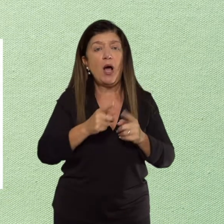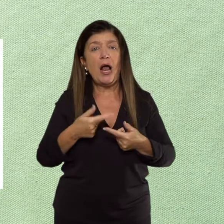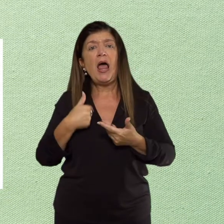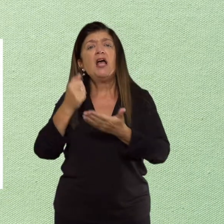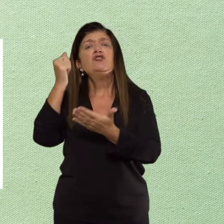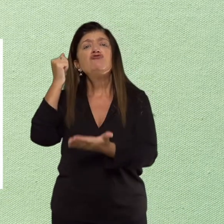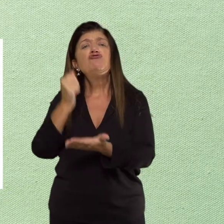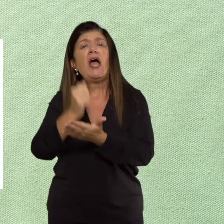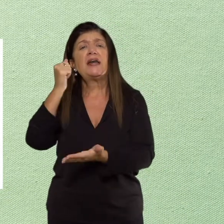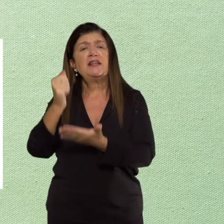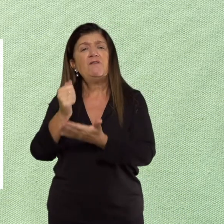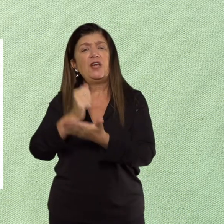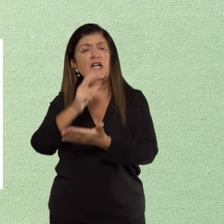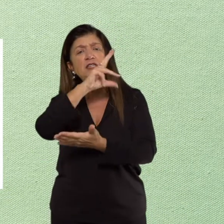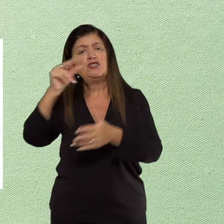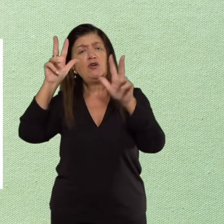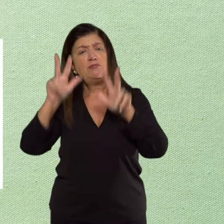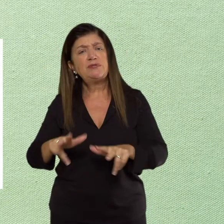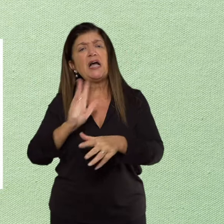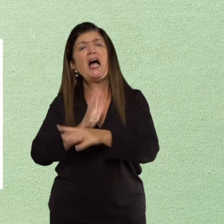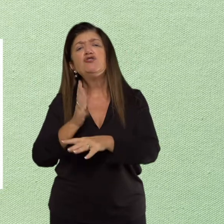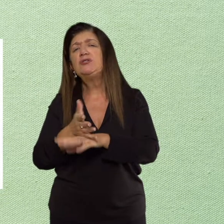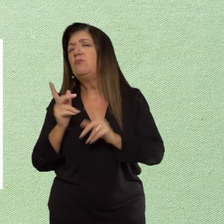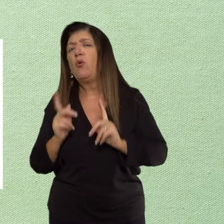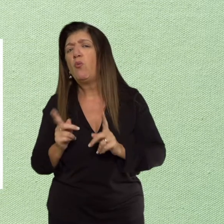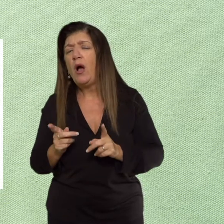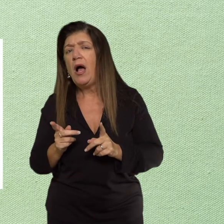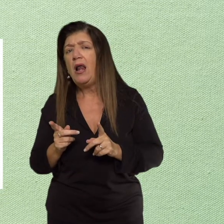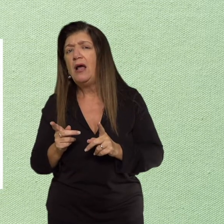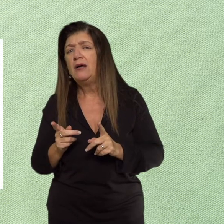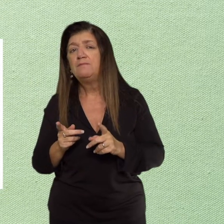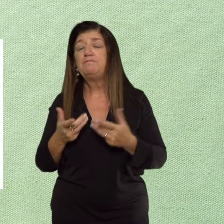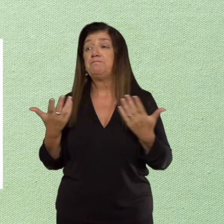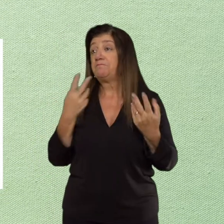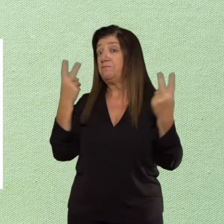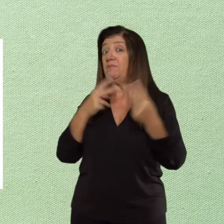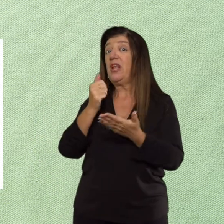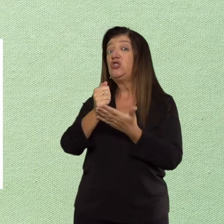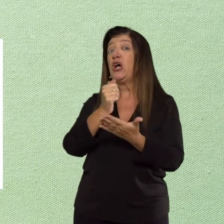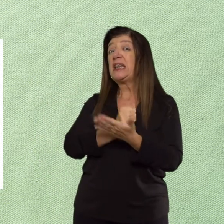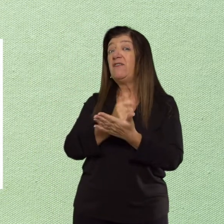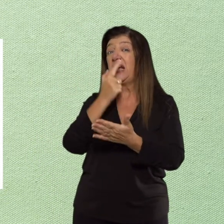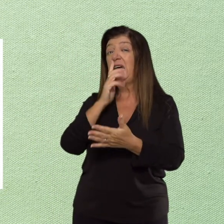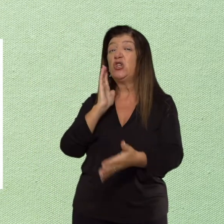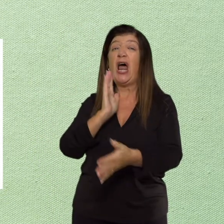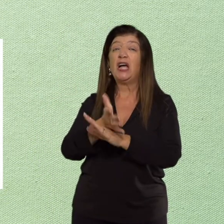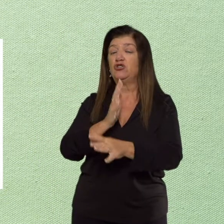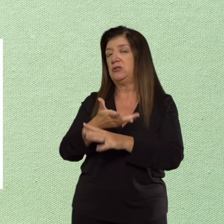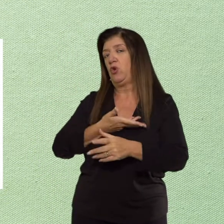realtà non c'è una certificazione, c'è comunque una normativa che va a